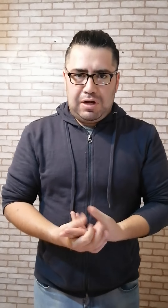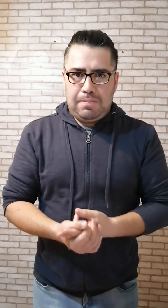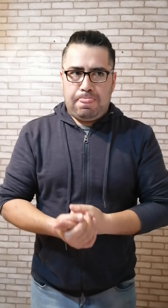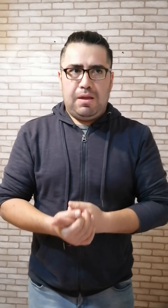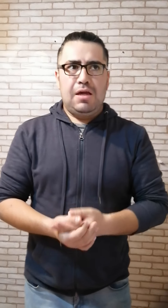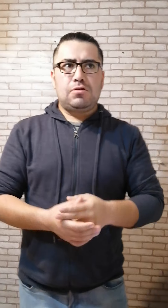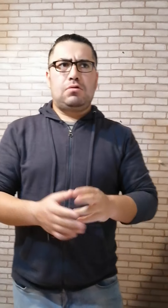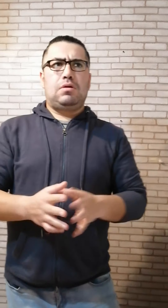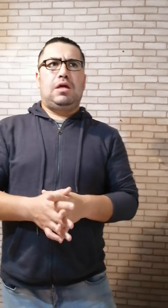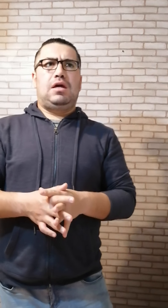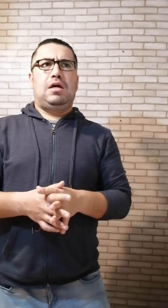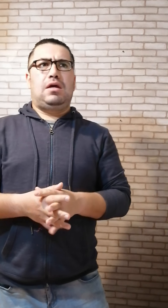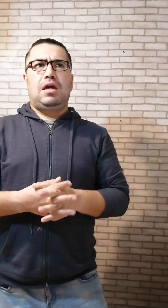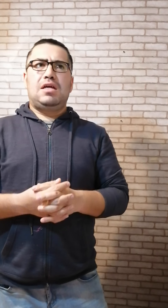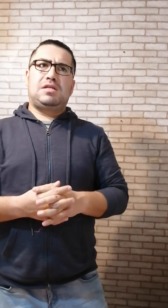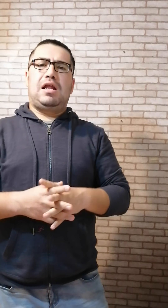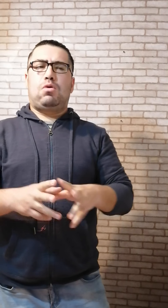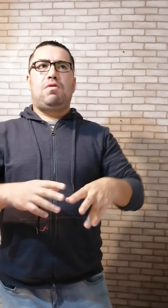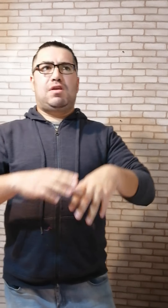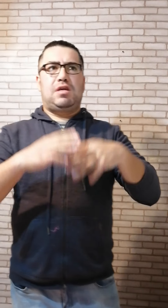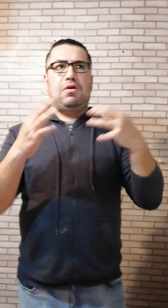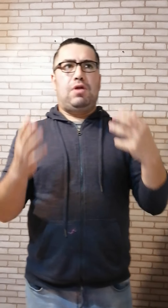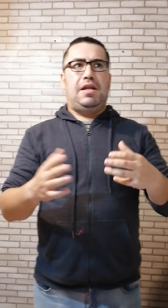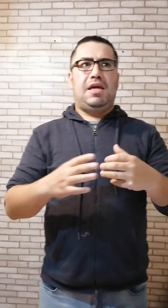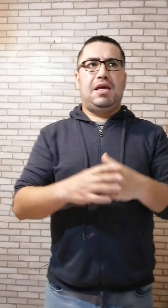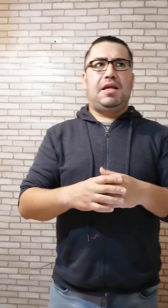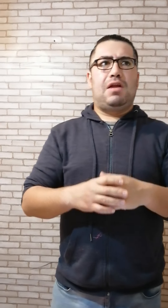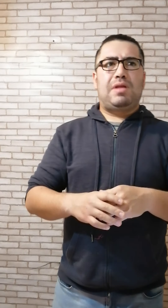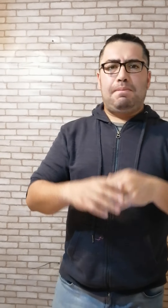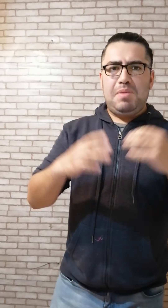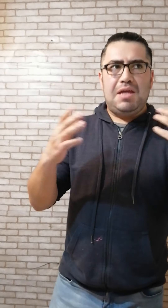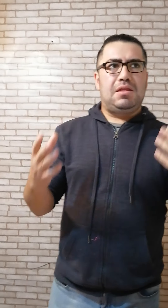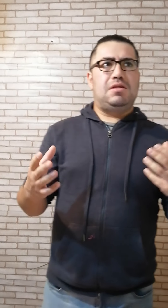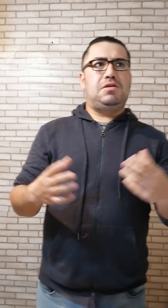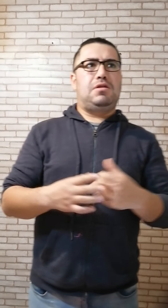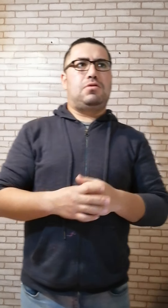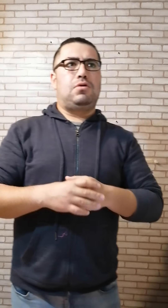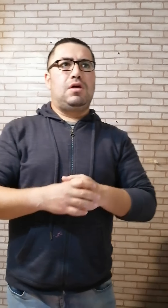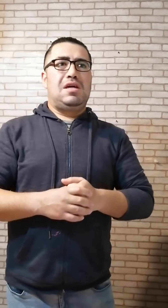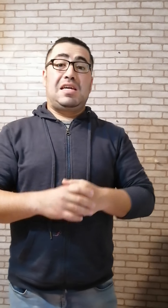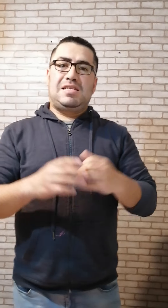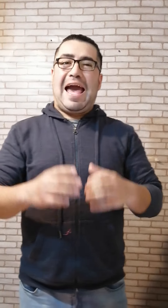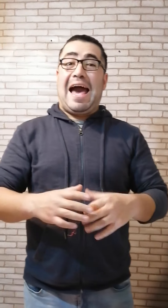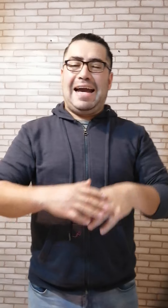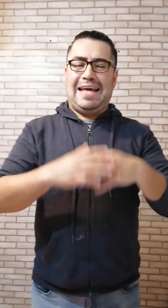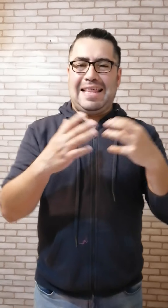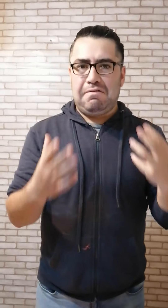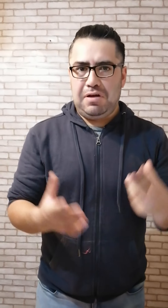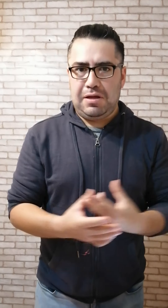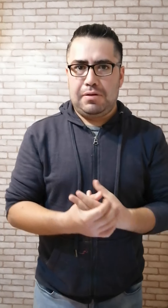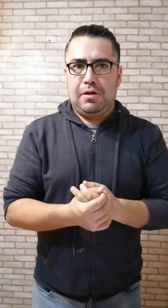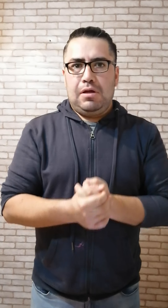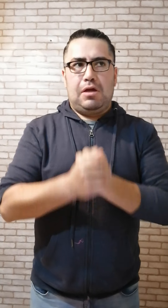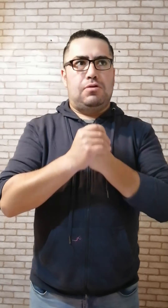eso es la convivencia es con la que generar un ambiente cierto que sea agradable que no